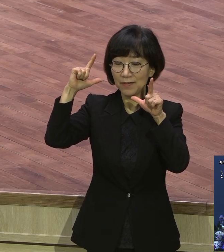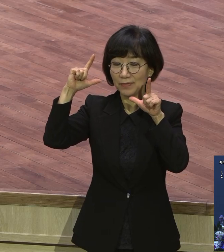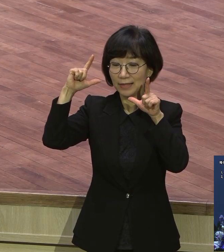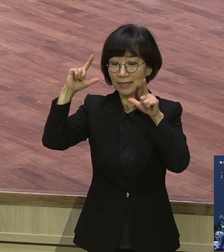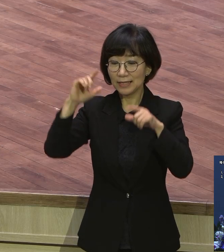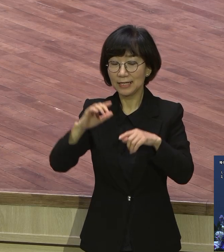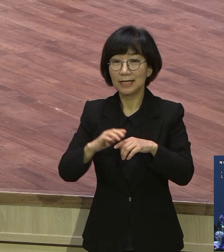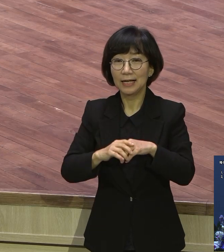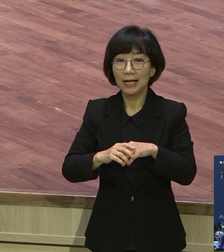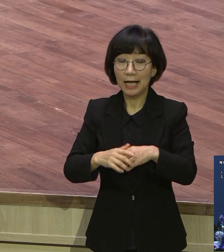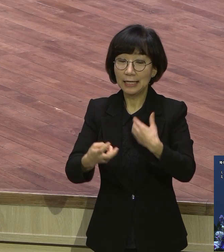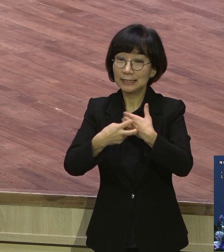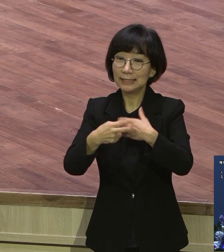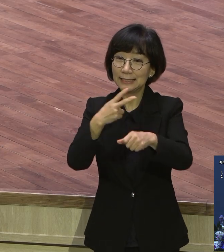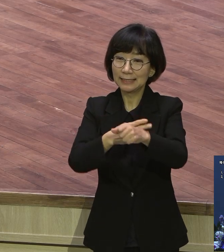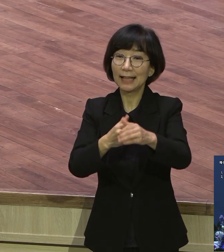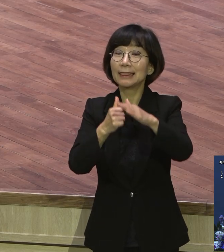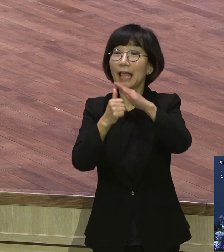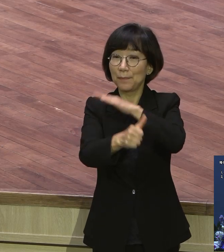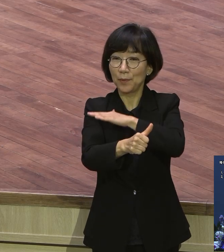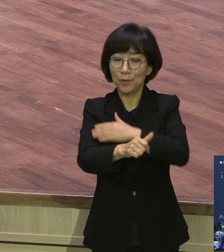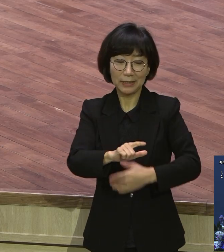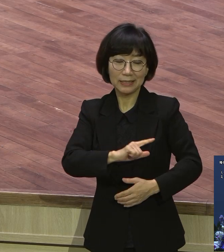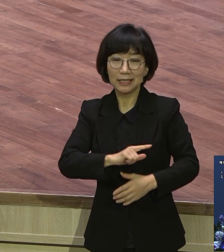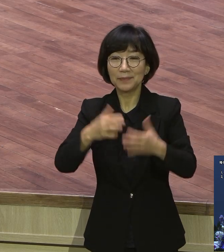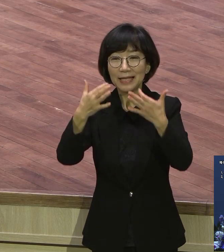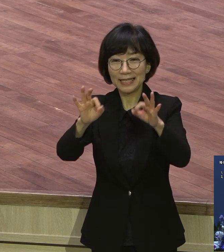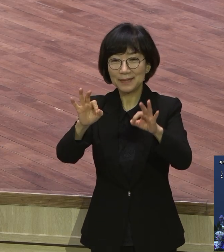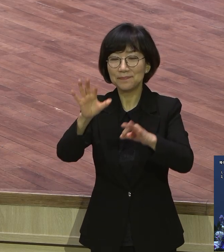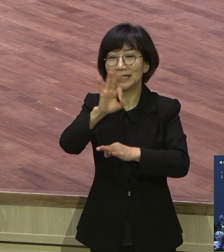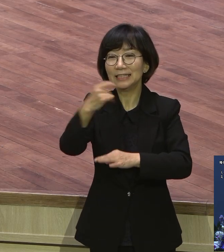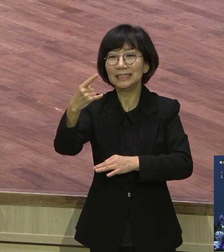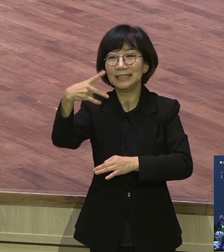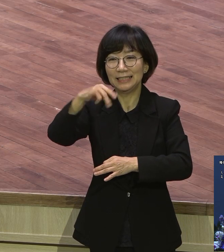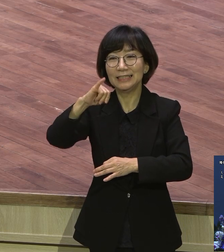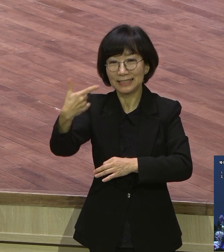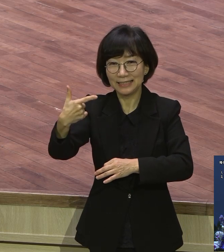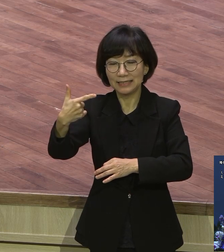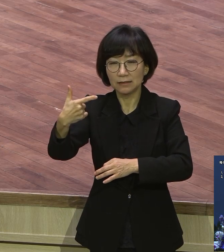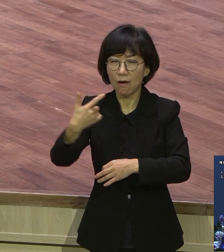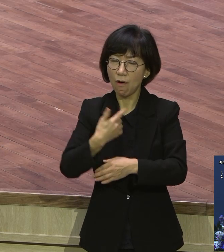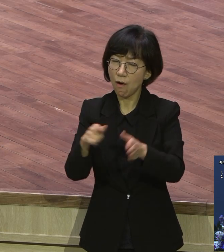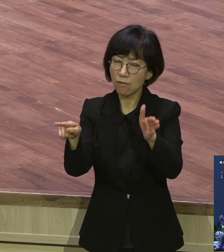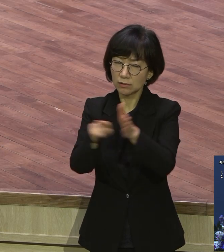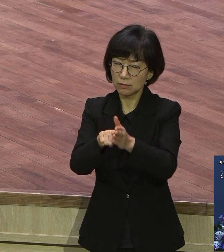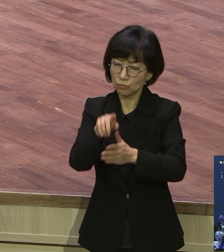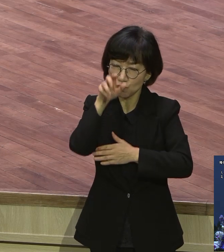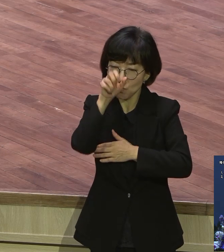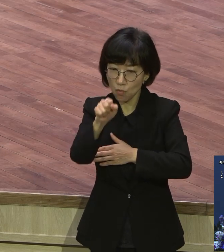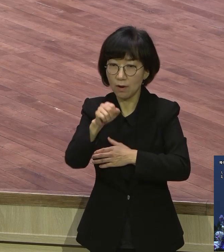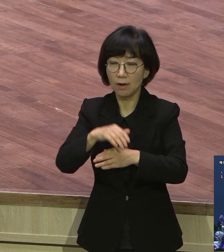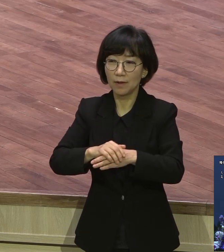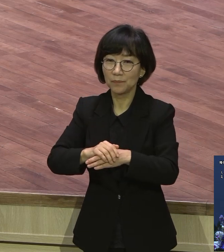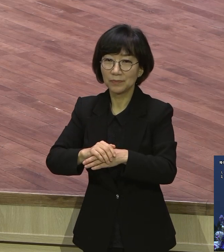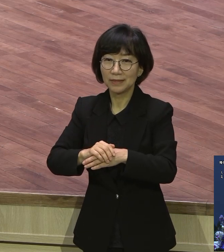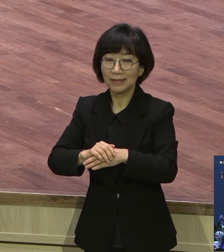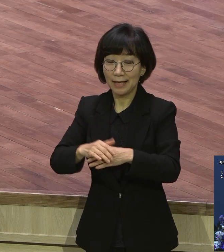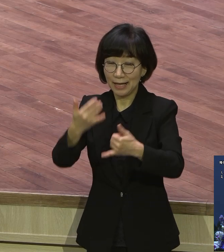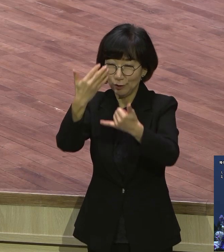대표로 상을 두 분에 받은 김의신 박사 신앙이 좋잖아요 이분이 우리나라 와서 간증도 많이 하고